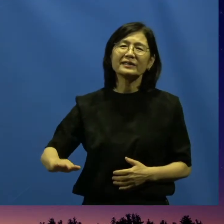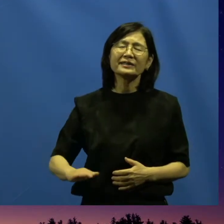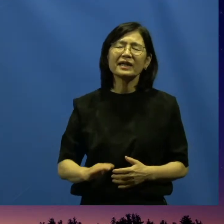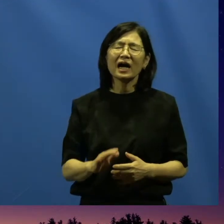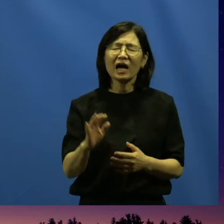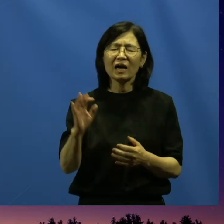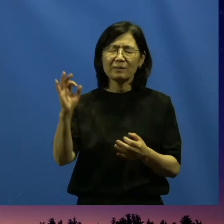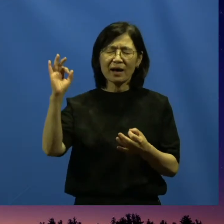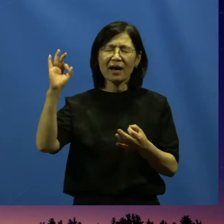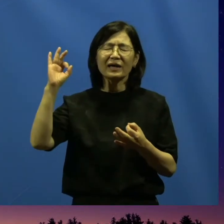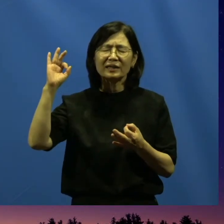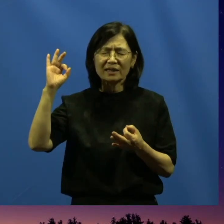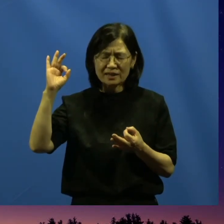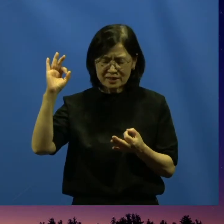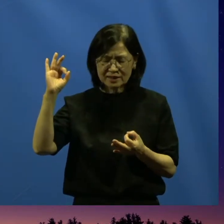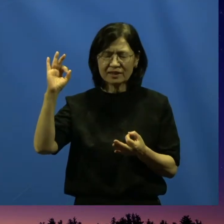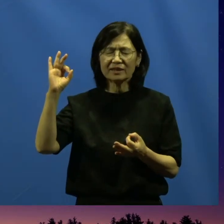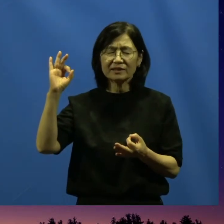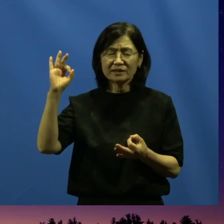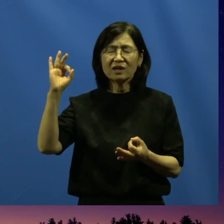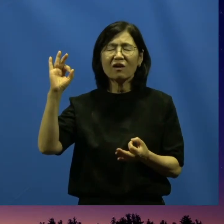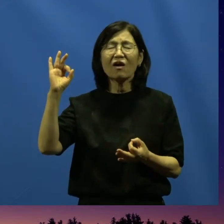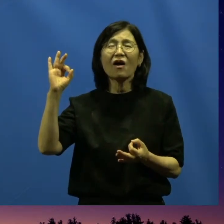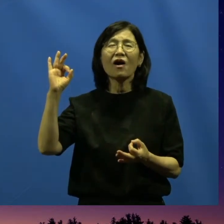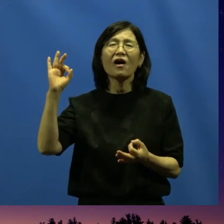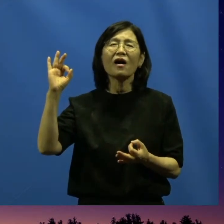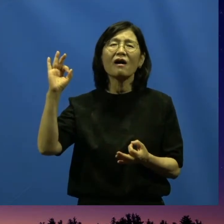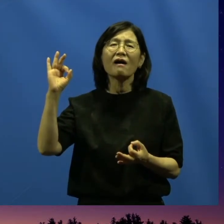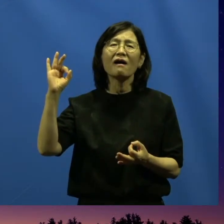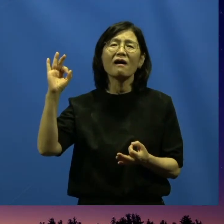너희는 가만히 있어